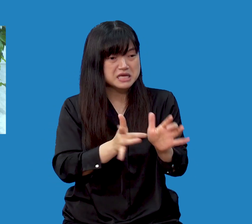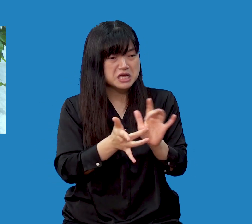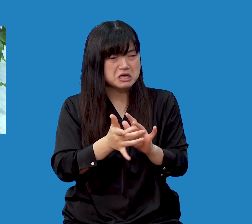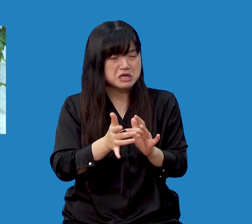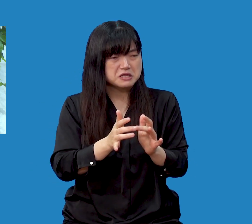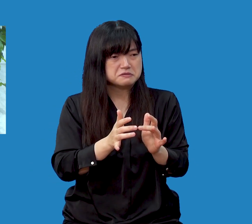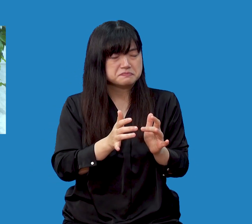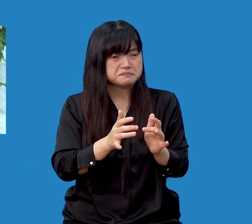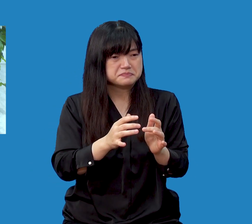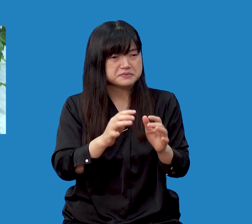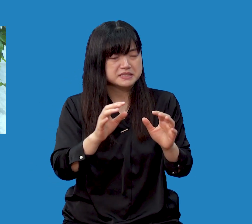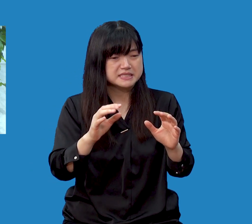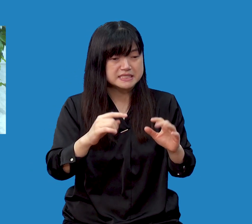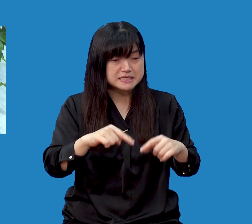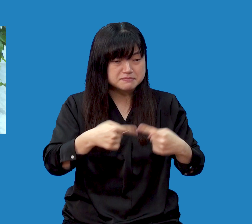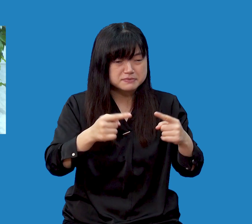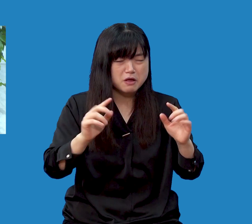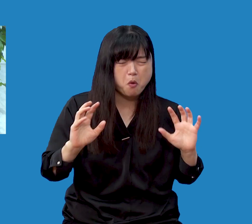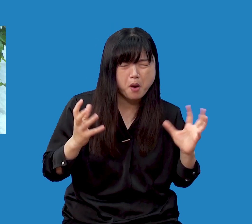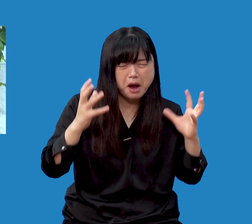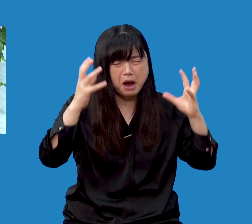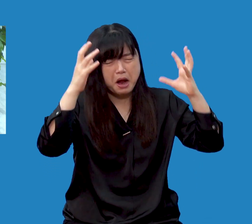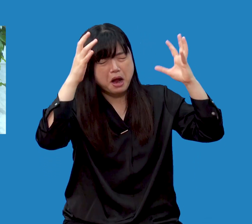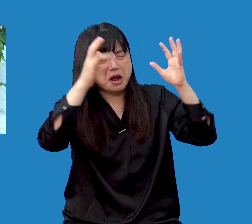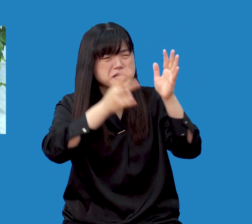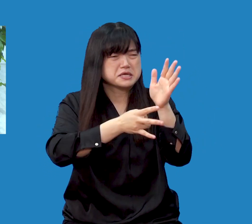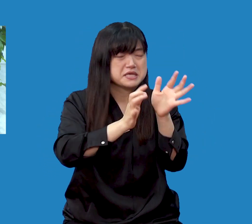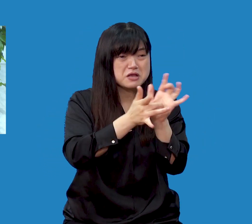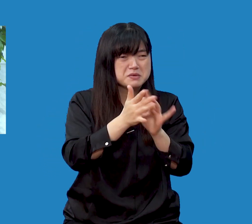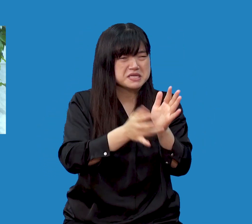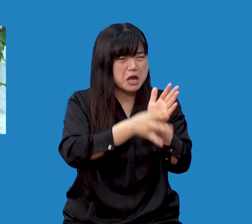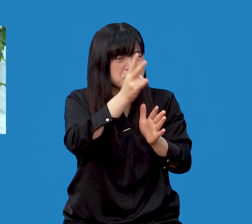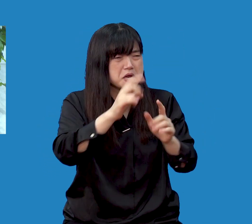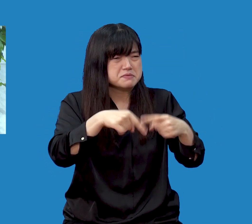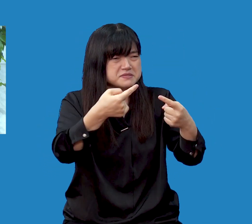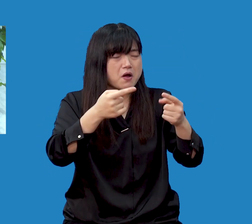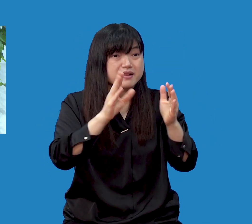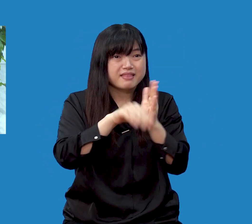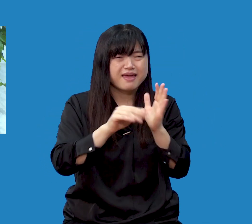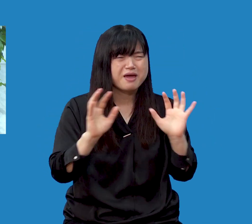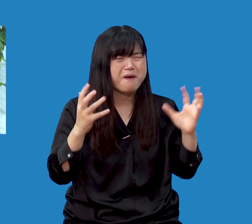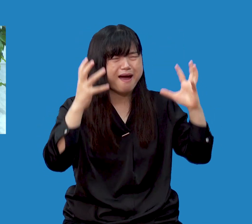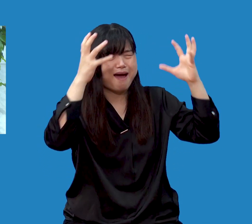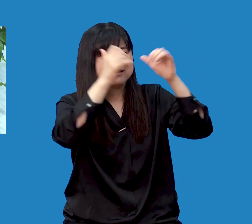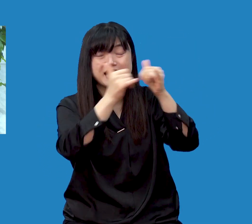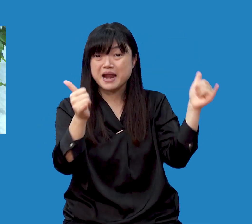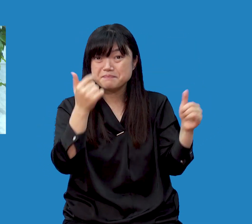예수님의 예루살렘 입성을 환호하던 무리들이었습니까?